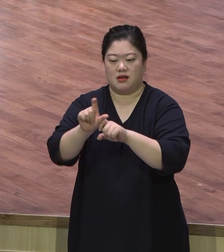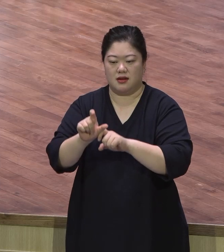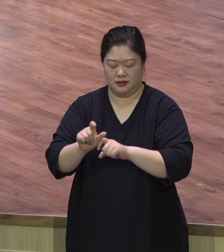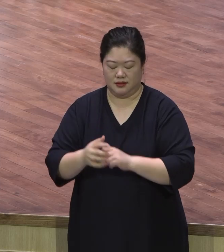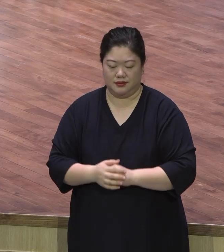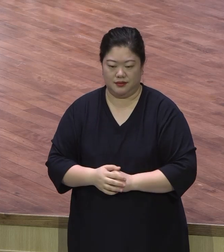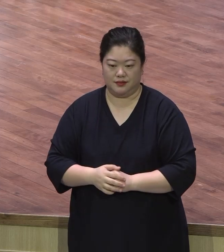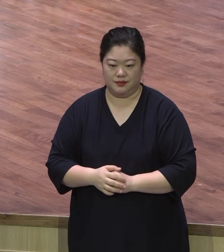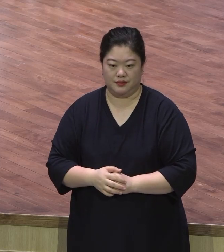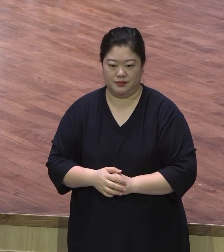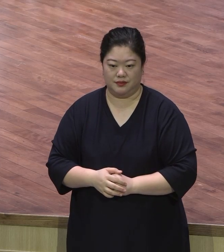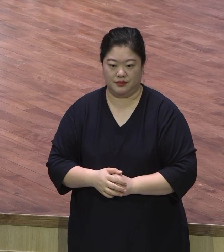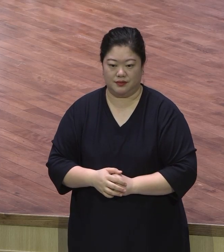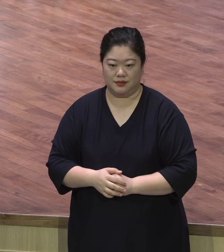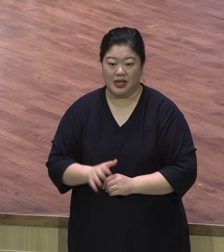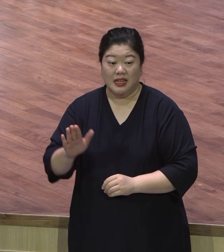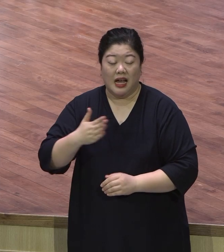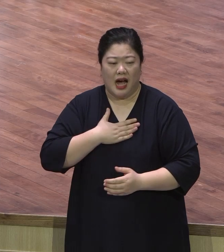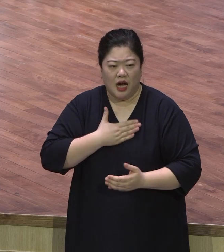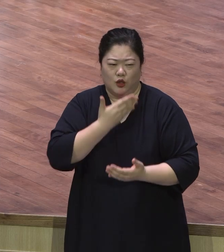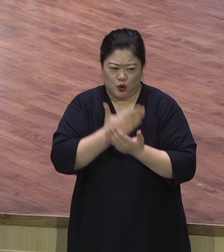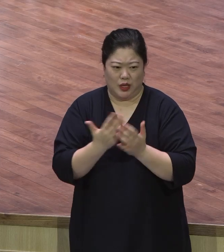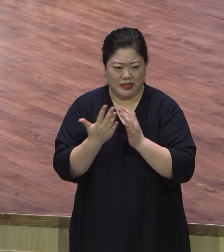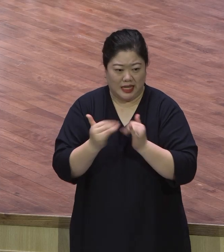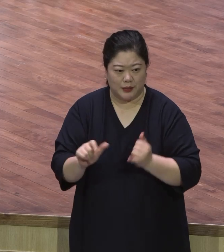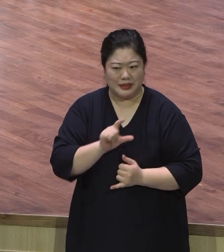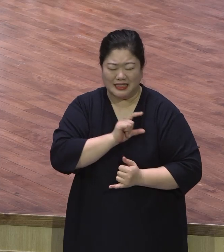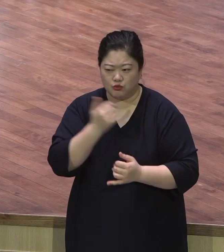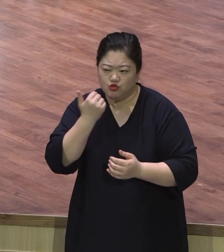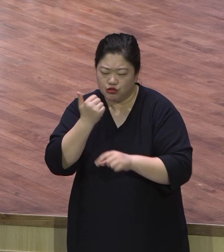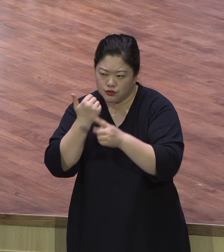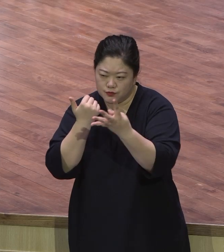여러분 중요한 분들에게 이름을 불러가면서 매일 기도하고 있는데